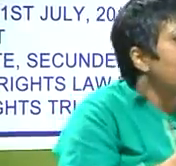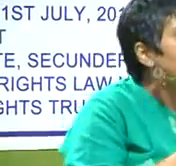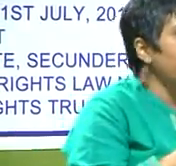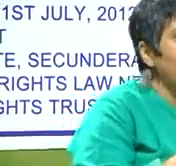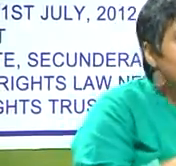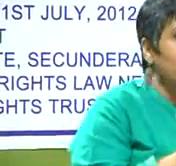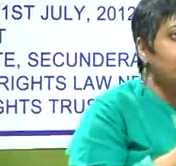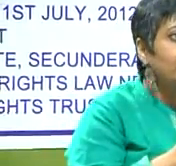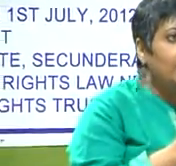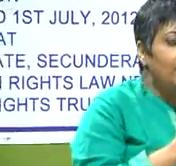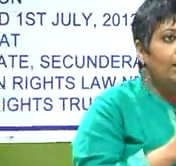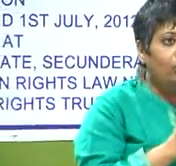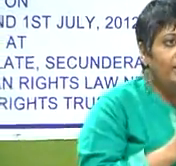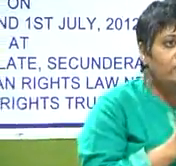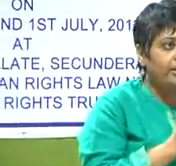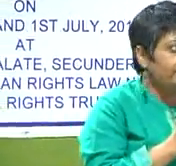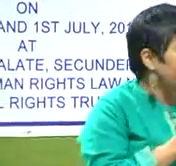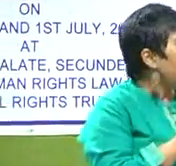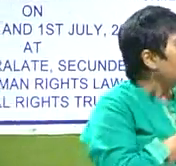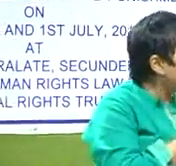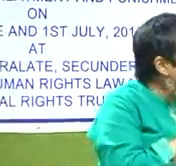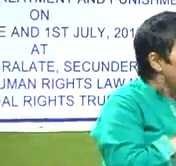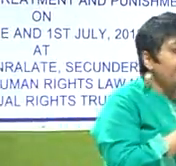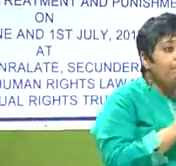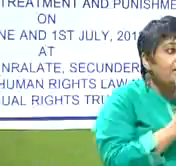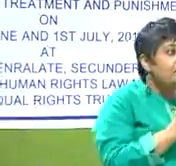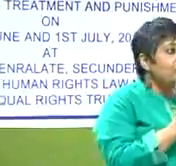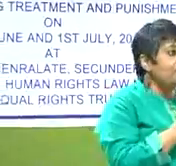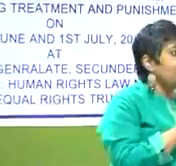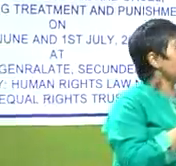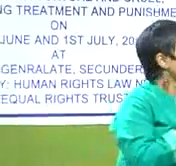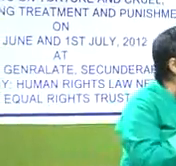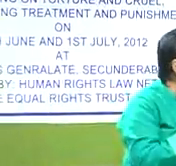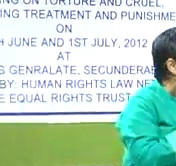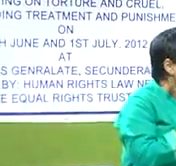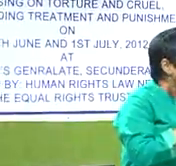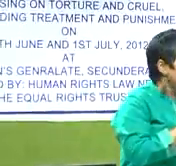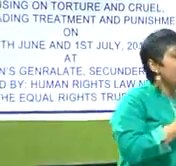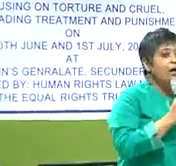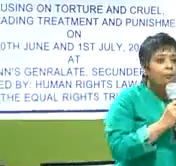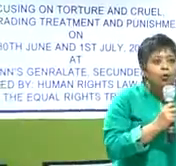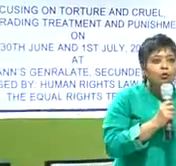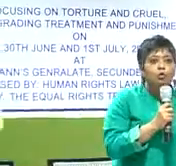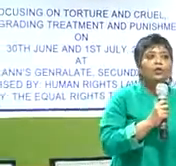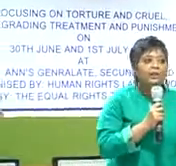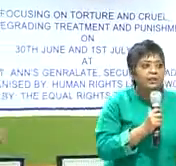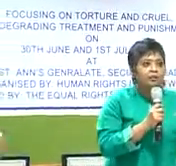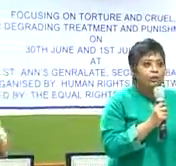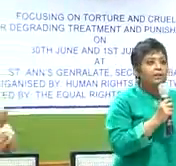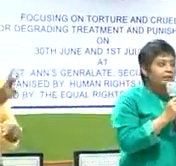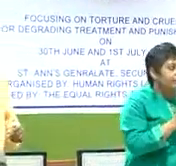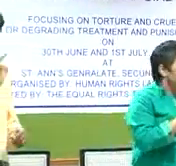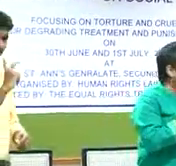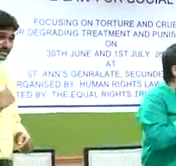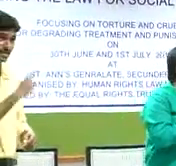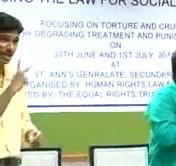एक हाईली पॉलिटिकल होना चाहिए। हम लोग अभी मेंटल रिटार्डेशन नहीं कहते हैं, हम लोग उनको